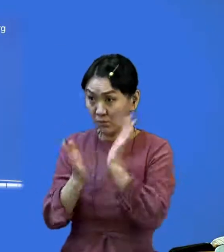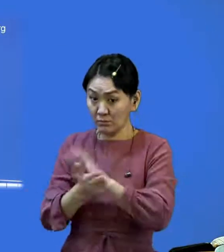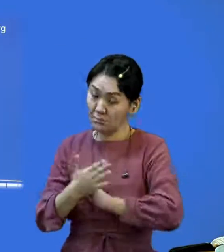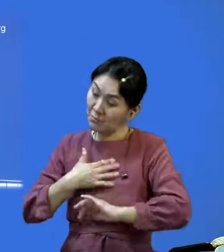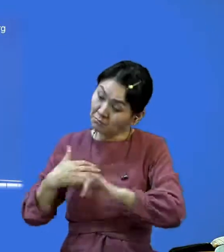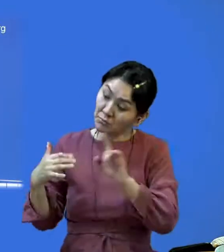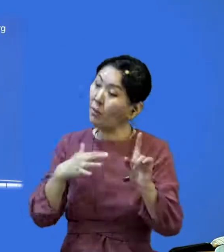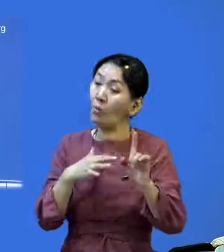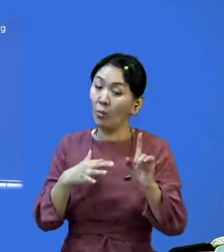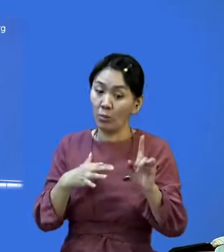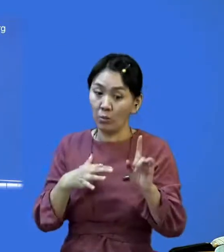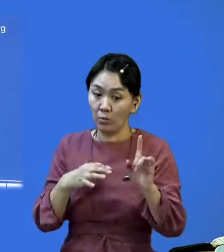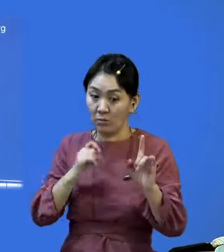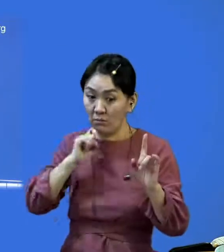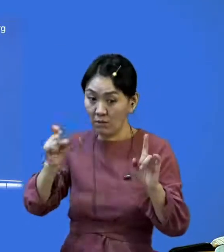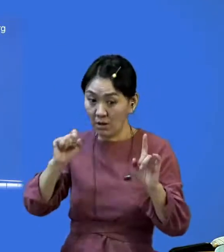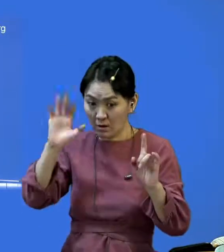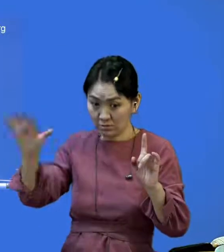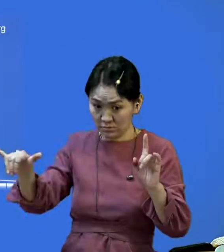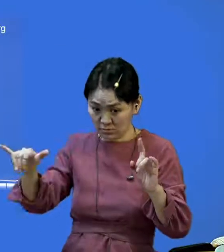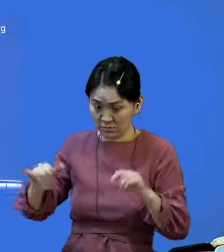гэсэн.